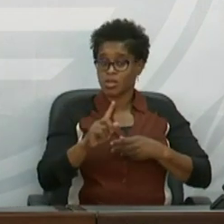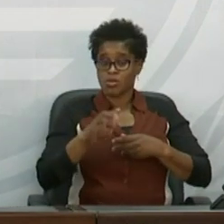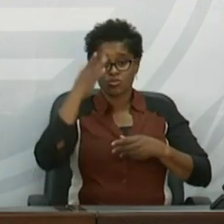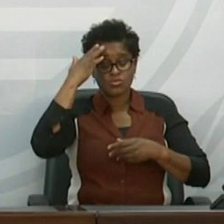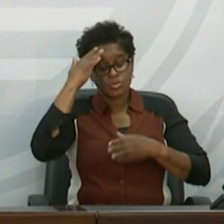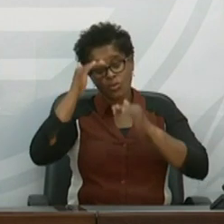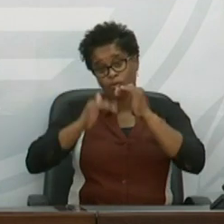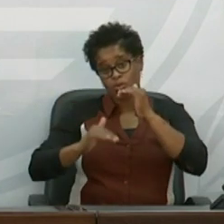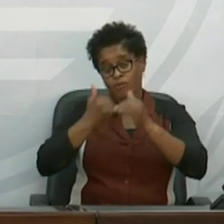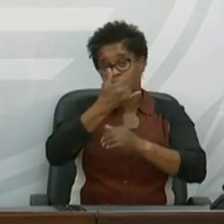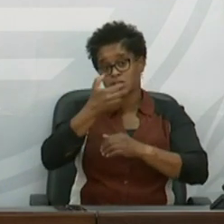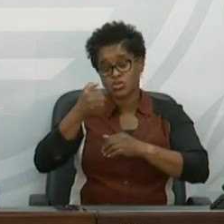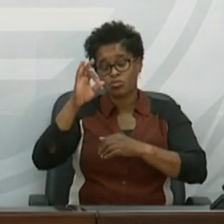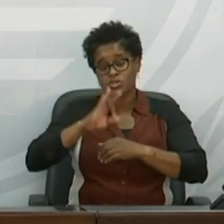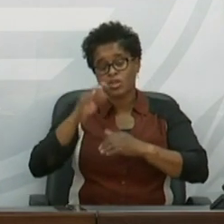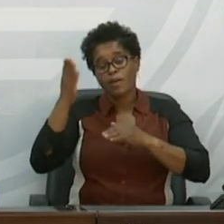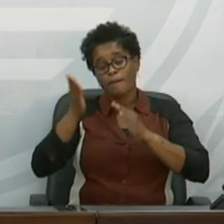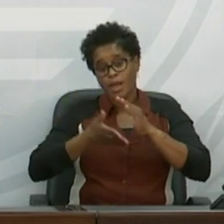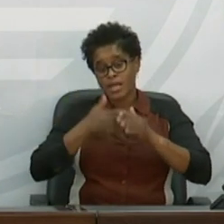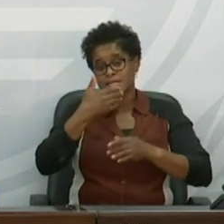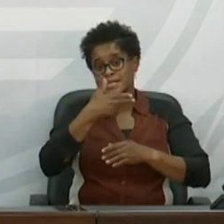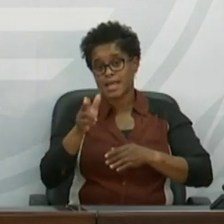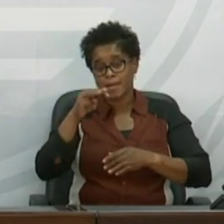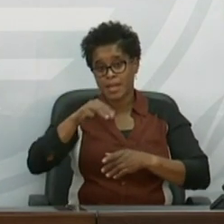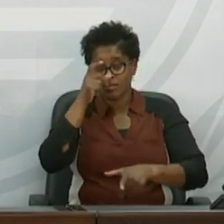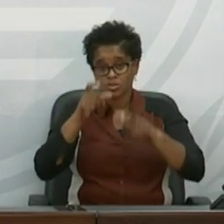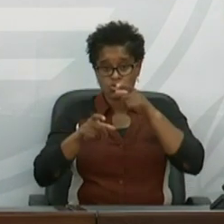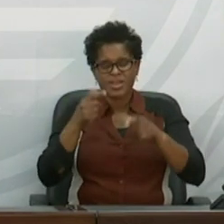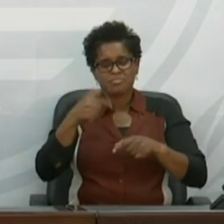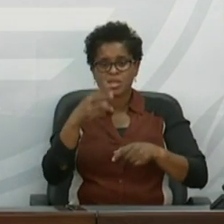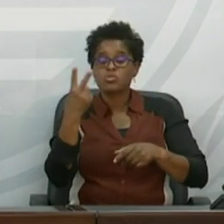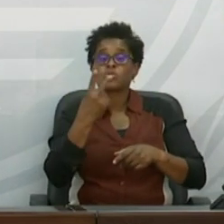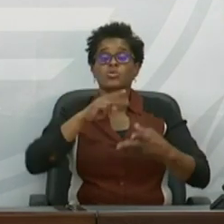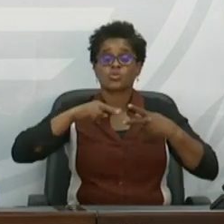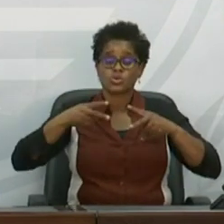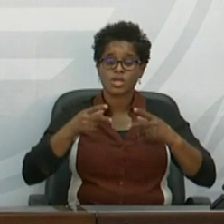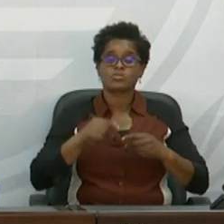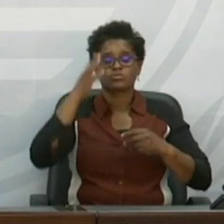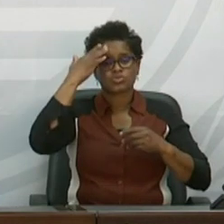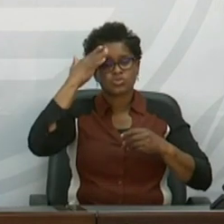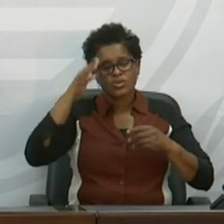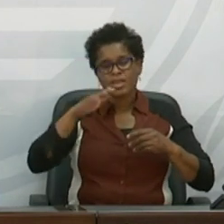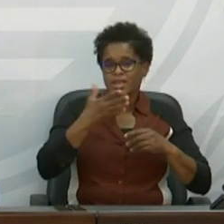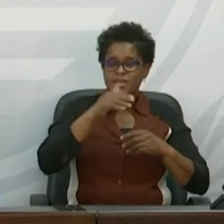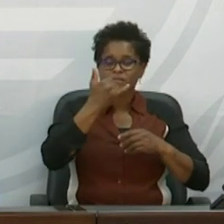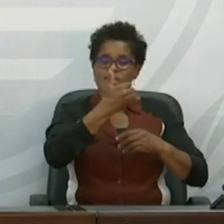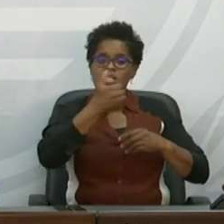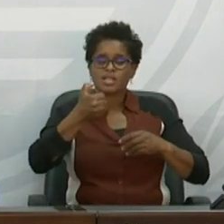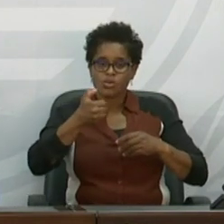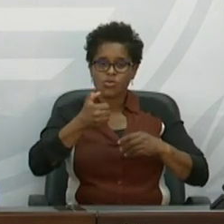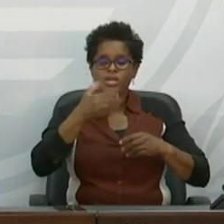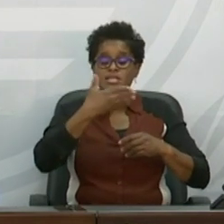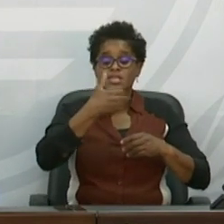taxa inferior a 25 por 100 mil habitantes. Nós temos apenas 2 concelhos com a taxa entre 25